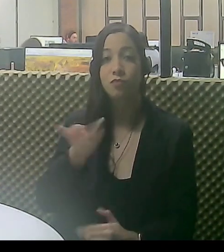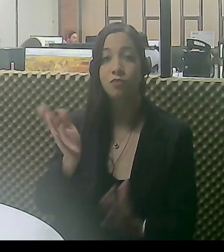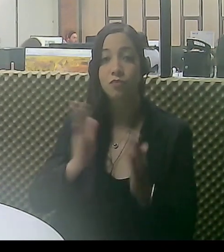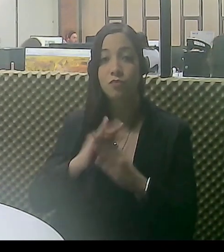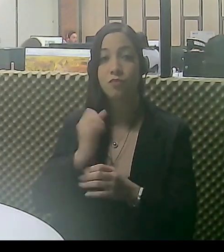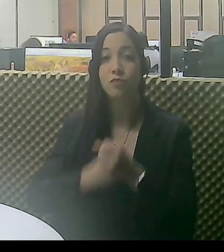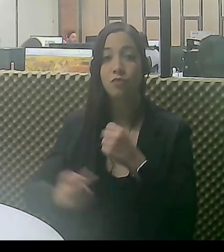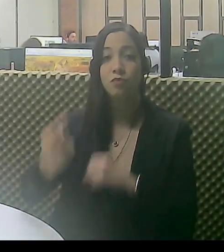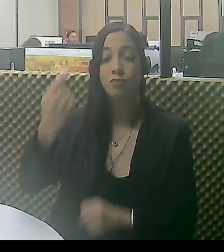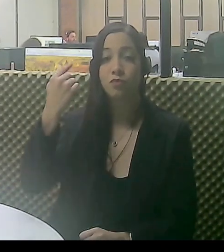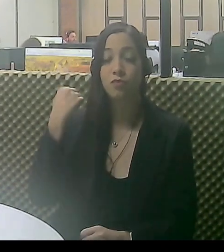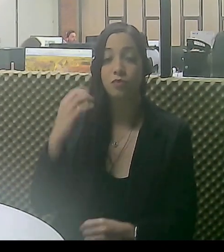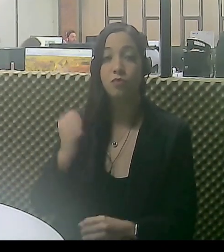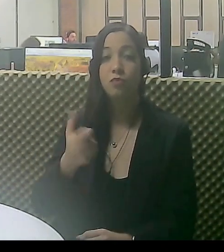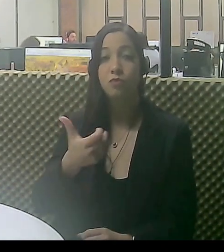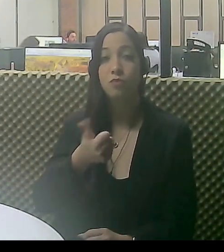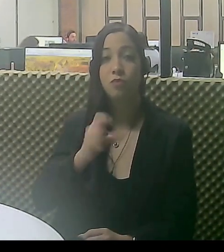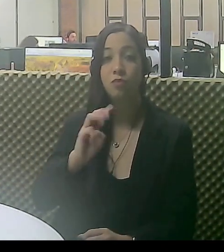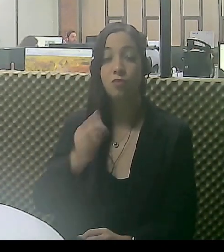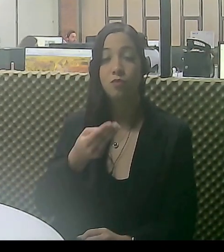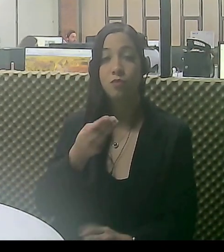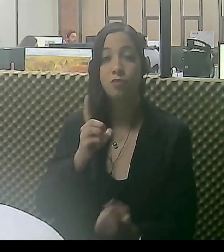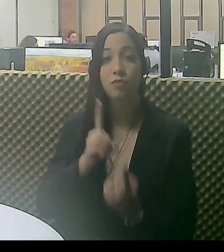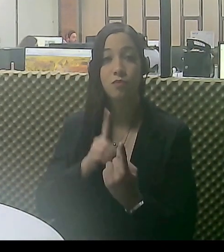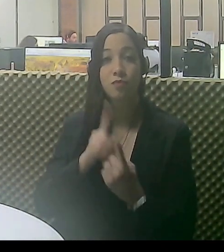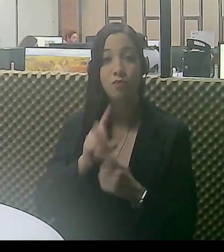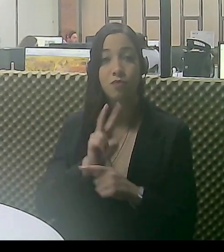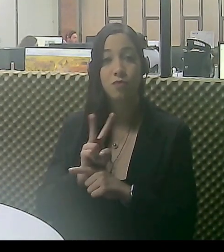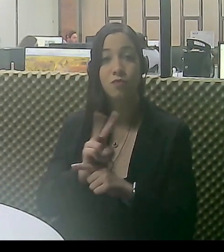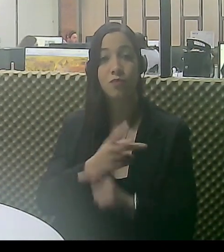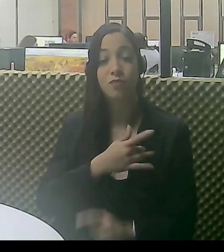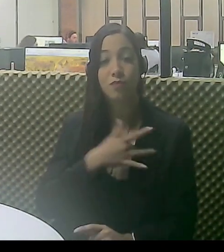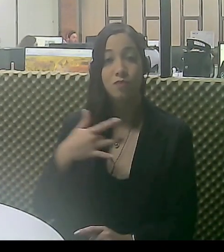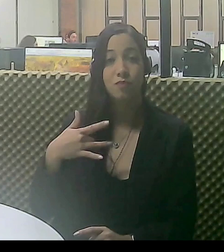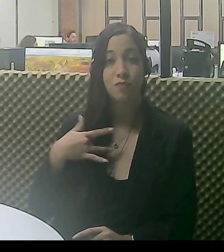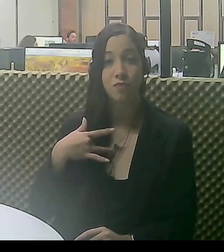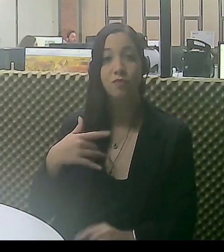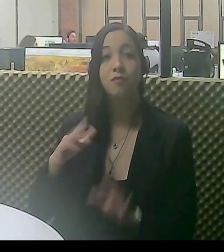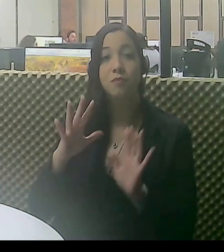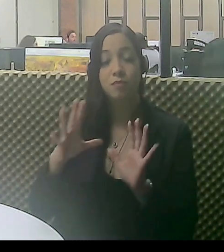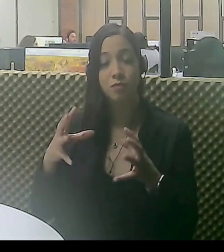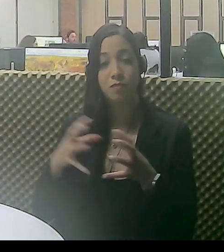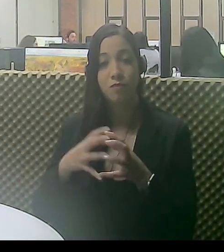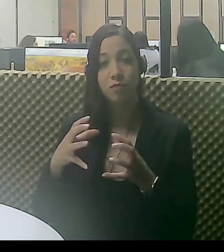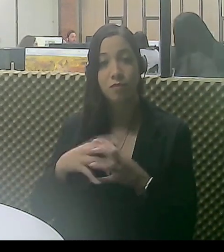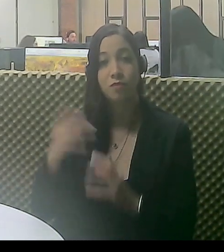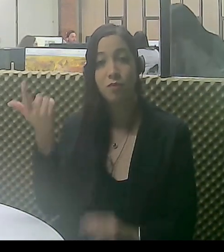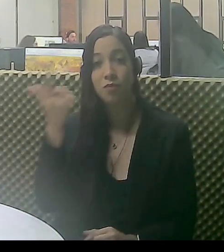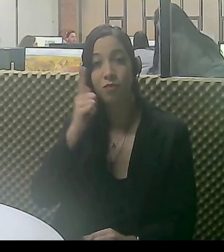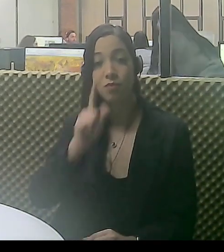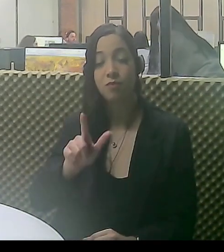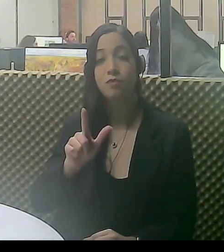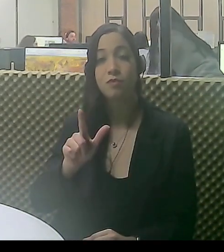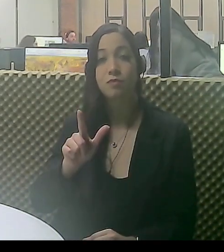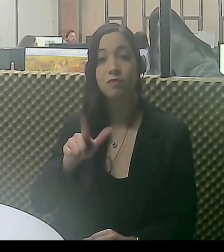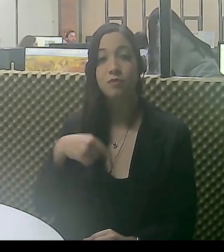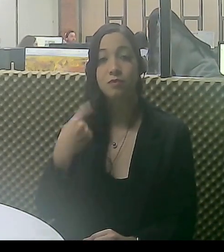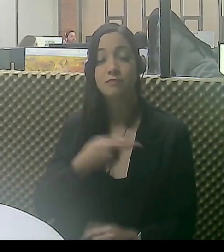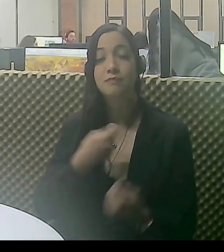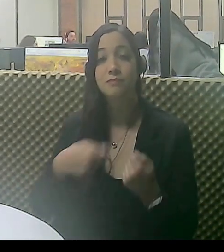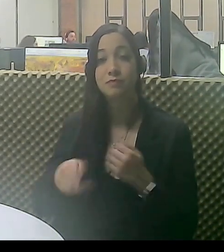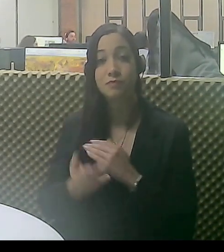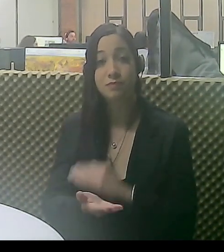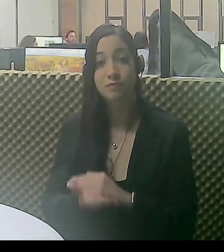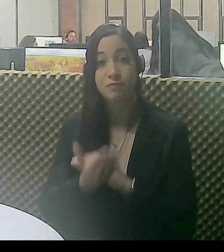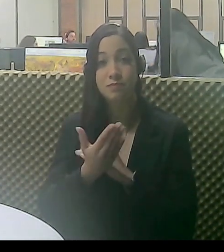ano passado, foram quase 1 milhão de atendimentos para cuidar da nossa saúde. Agora, para essa turma aqui sair vitoriosa nesse combate, a gente precisa da sua